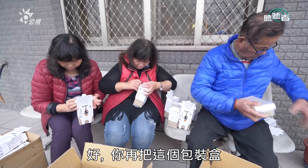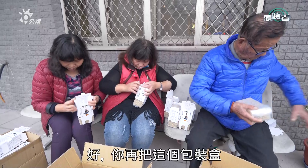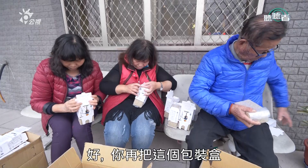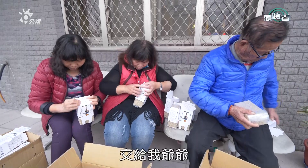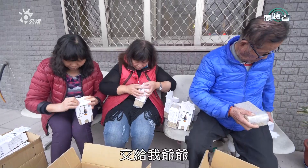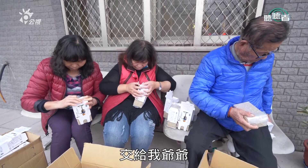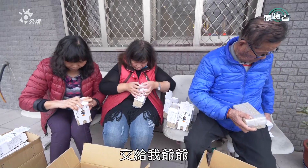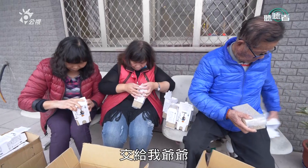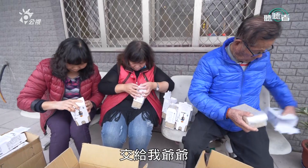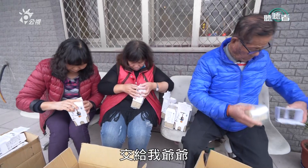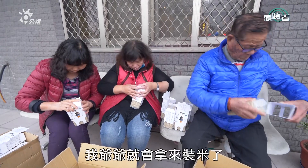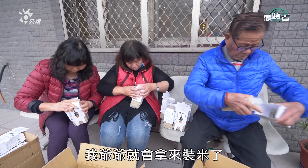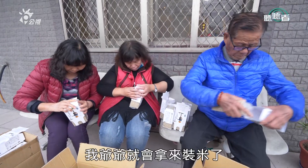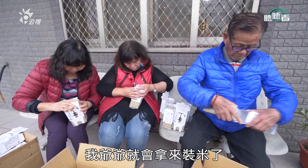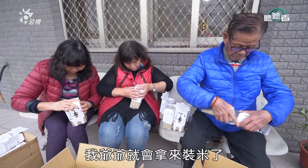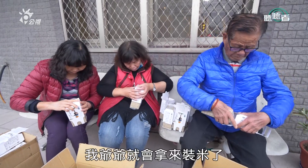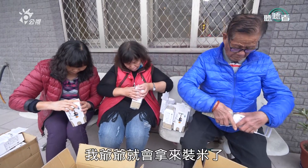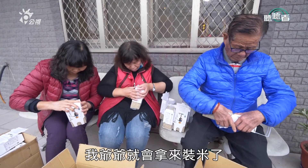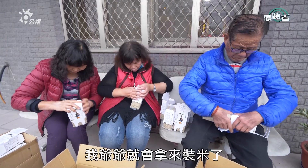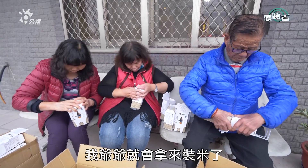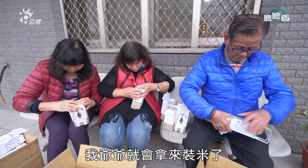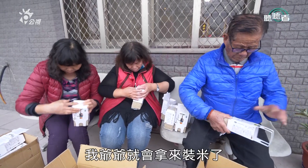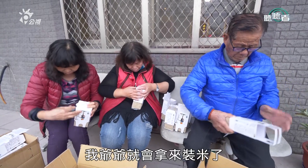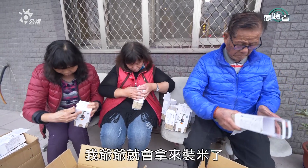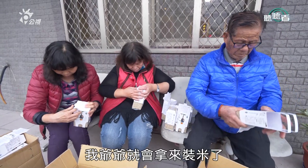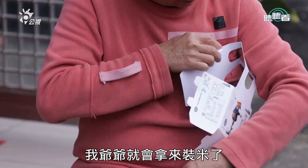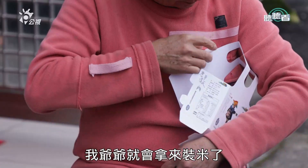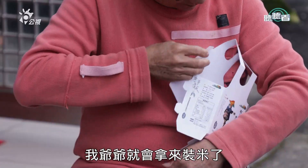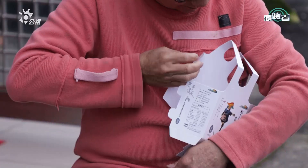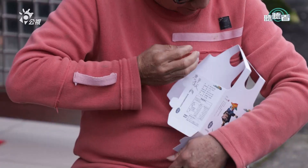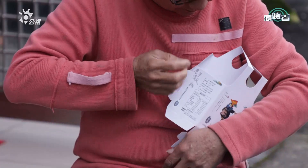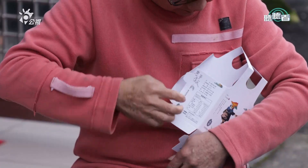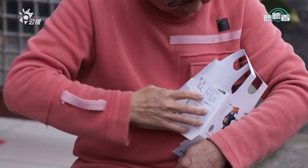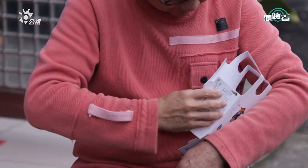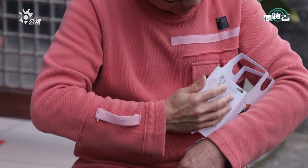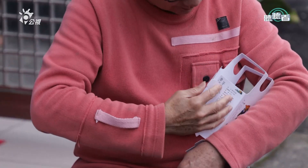装盒交给我爷爷，我爷爷就会拿来哈装米了。